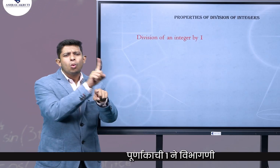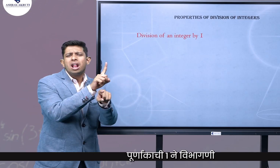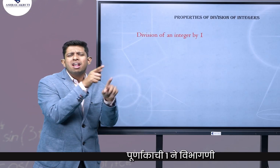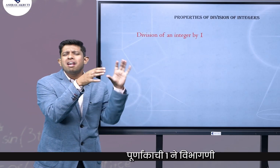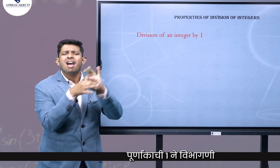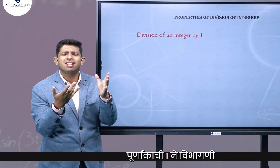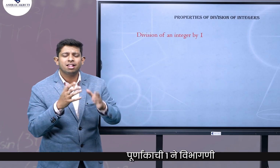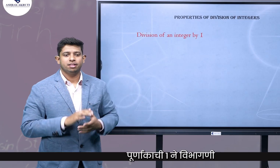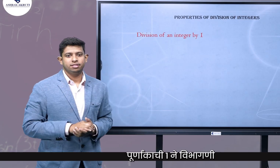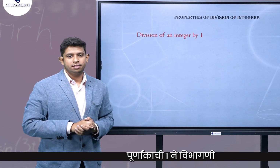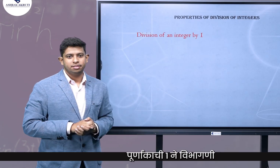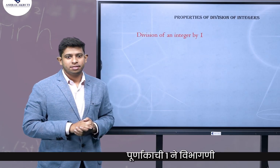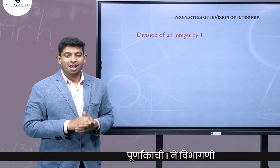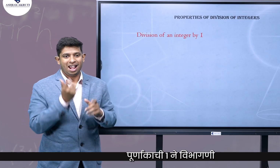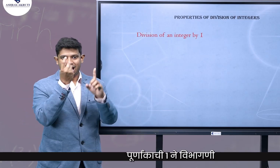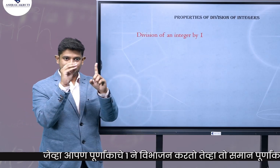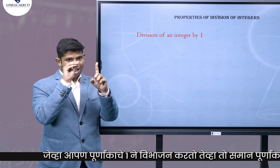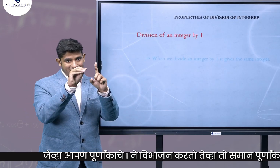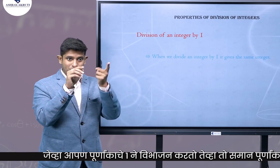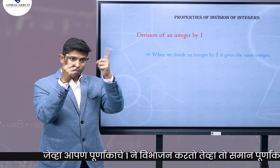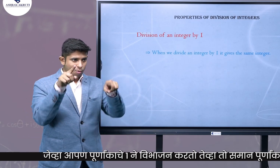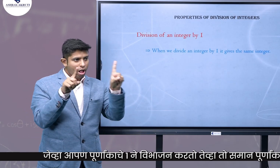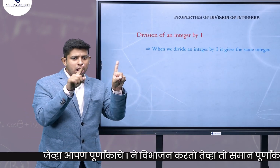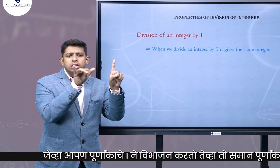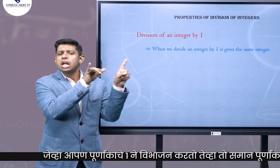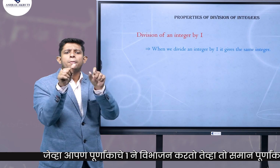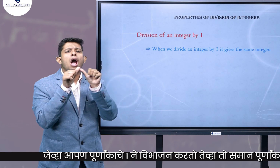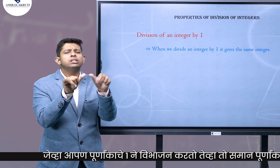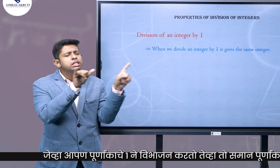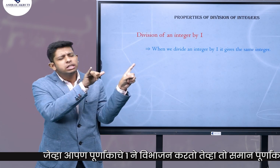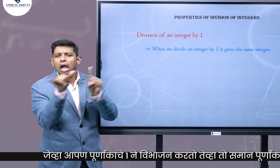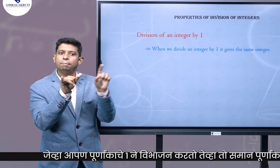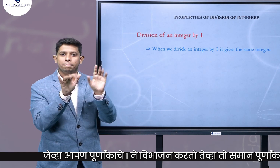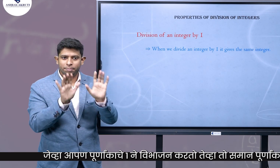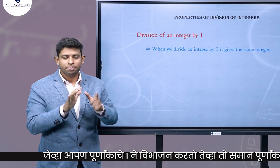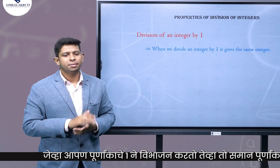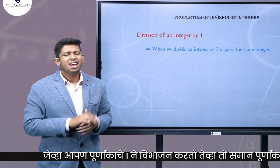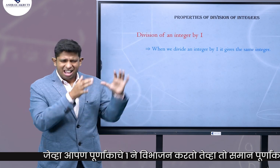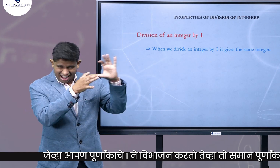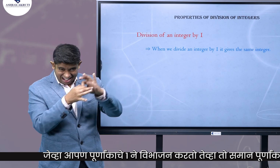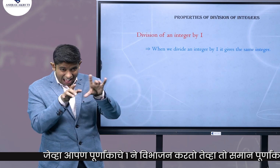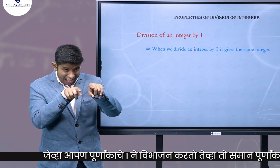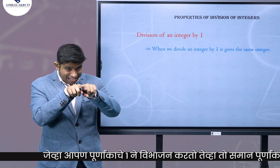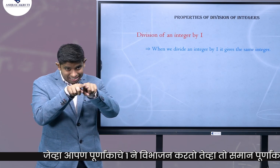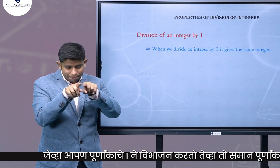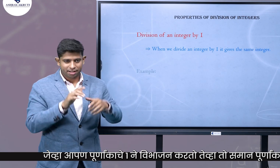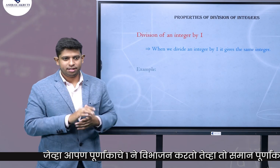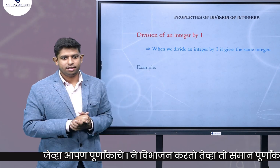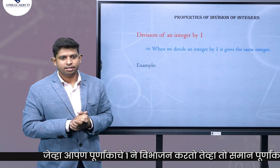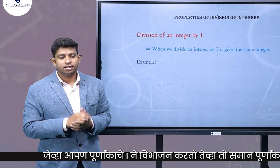पूर्णांकाची 1 ने विभागणी. जेव्हा आपण पूर्णांकाचे 1 ने विभाजन करतो तेव्हा तो समान पूर्णांक